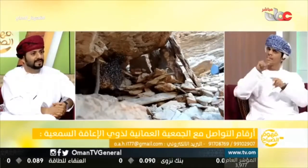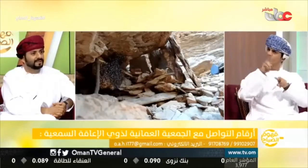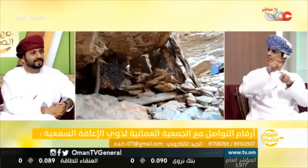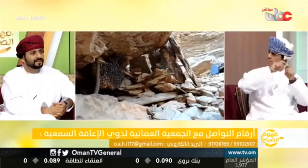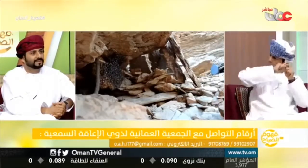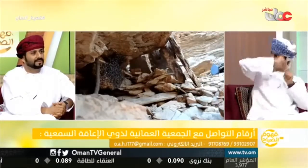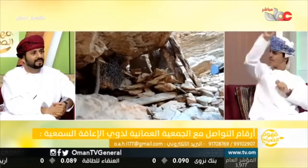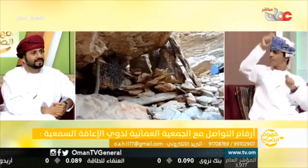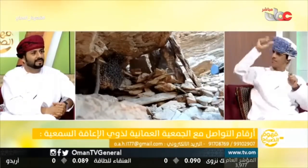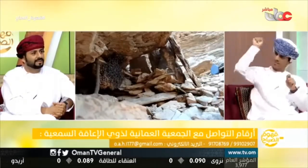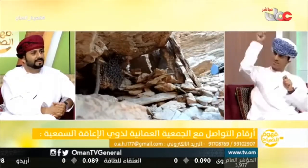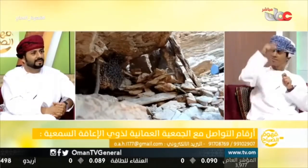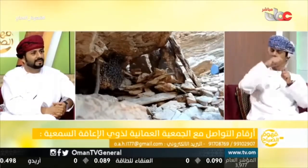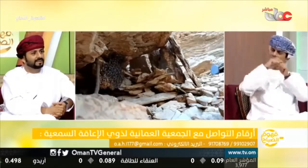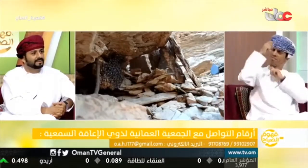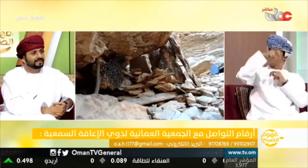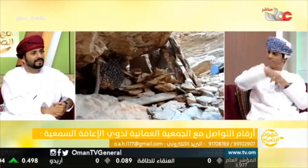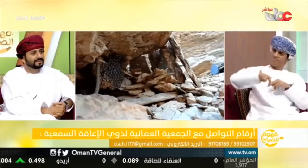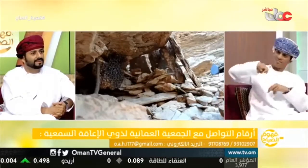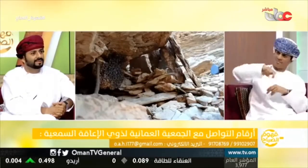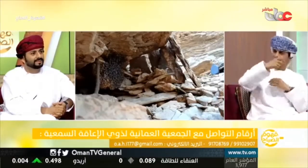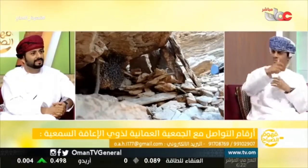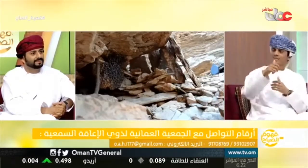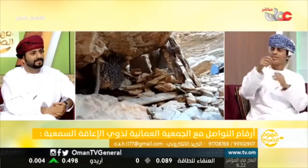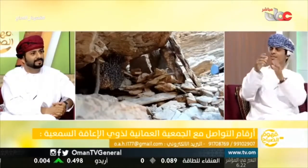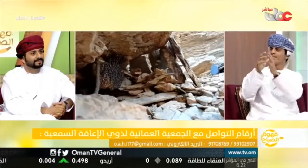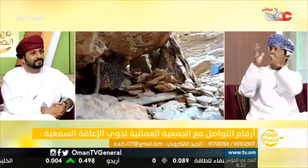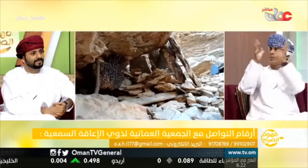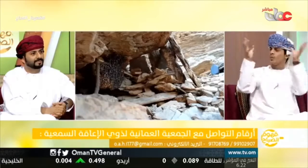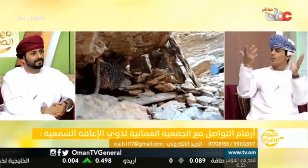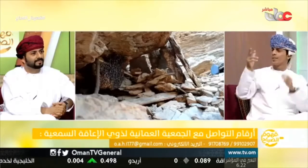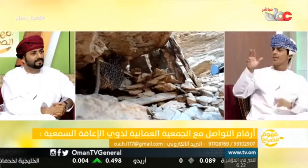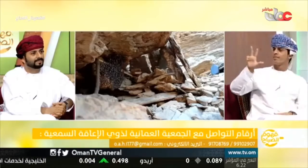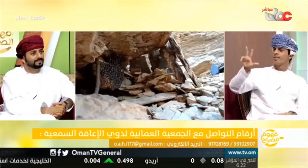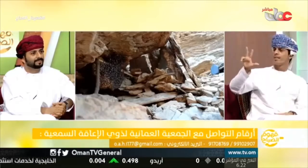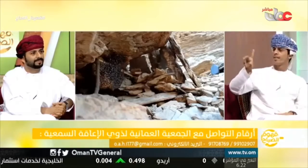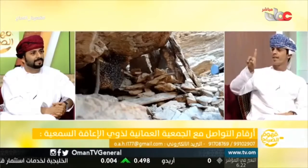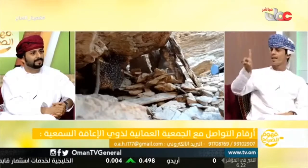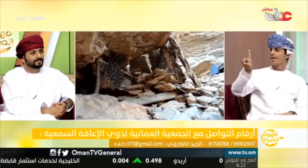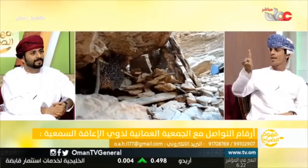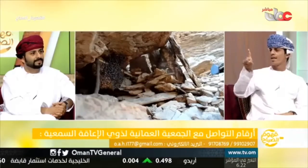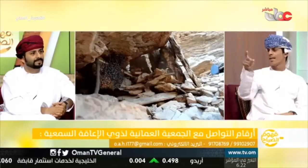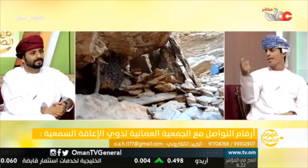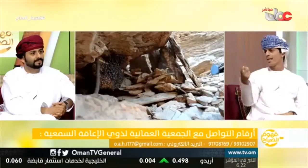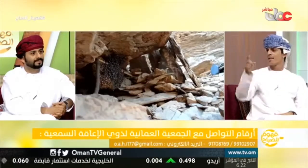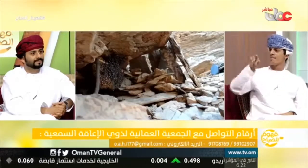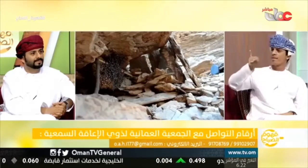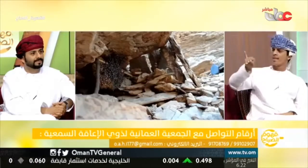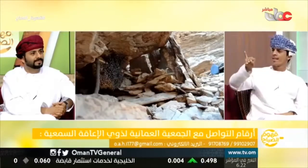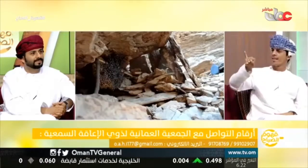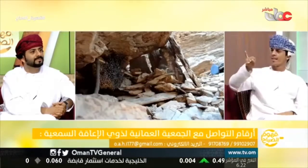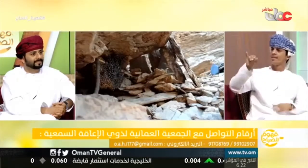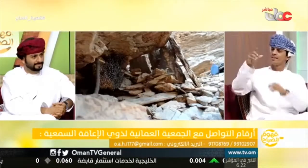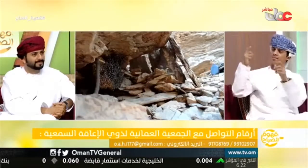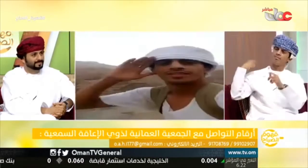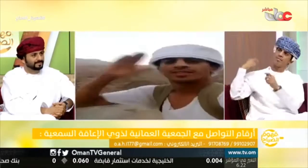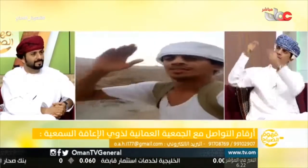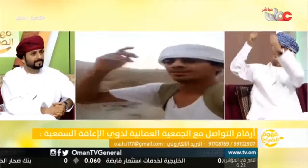أستخدم قربة الماء أحملها معي لشجرة البرم، طبعا